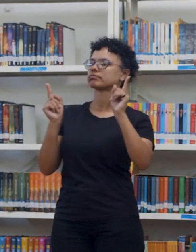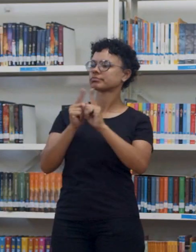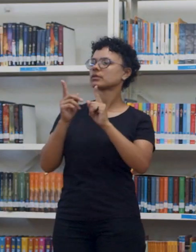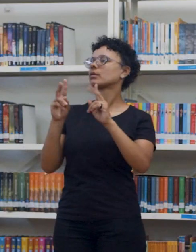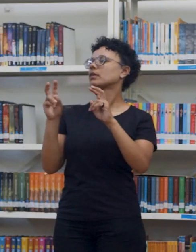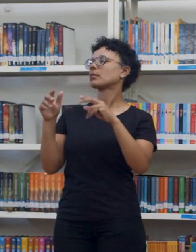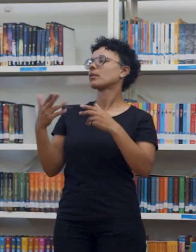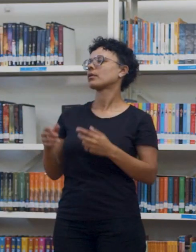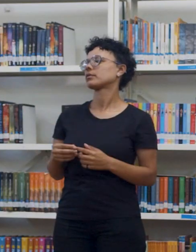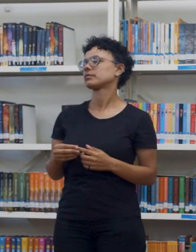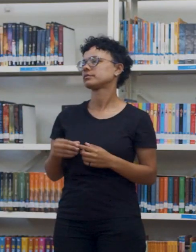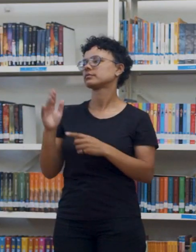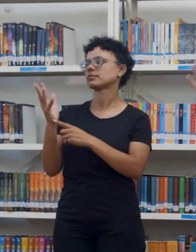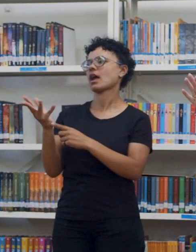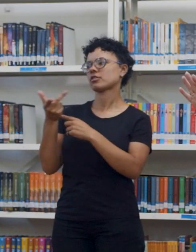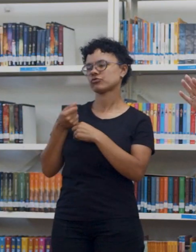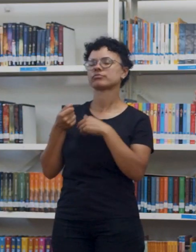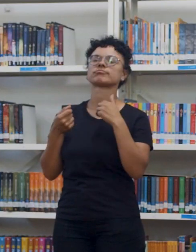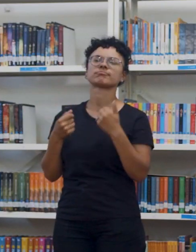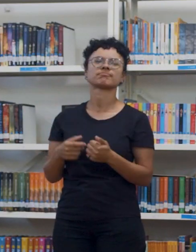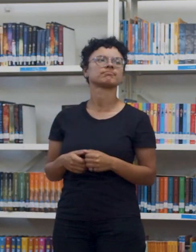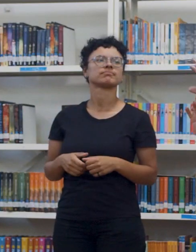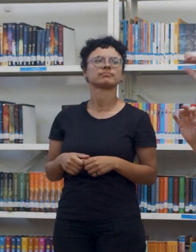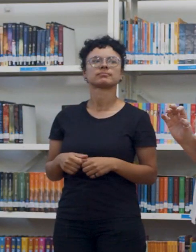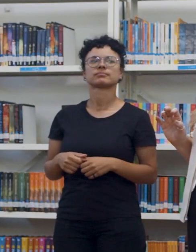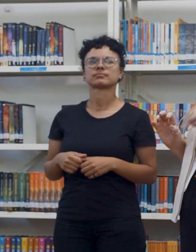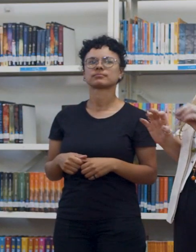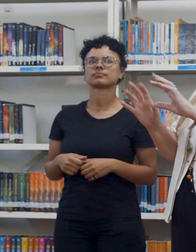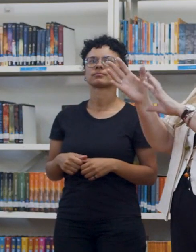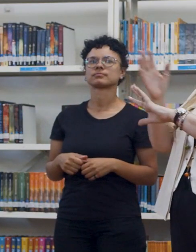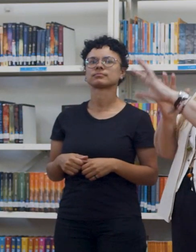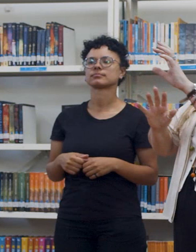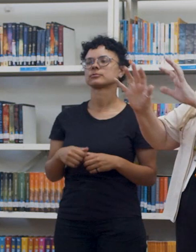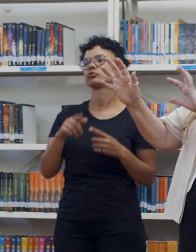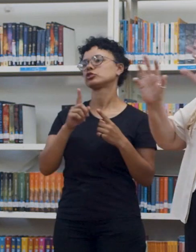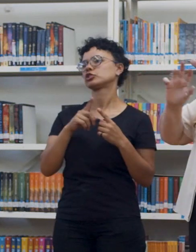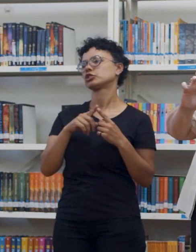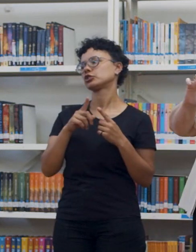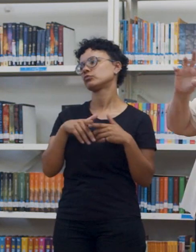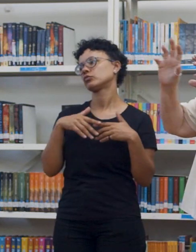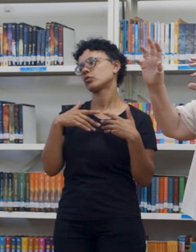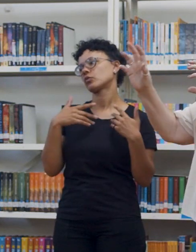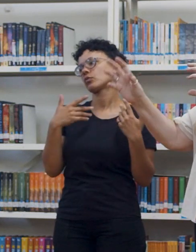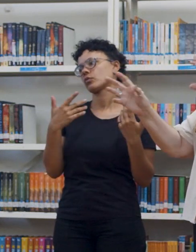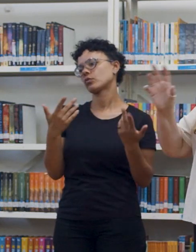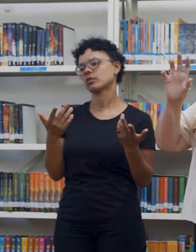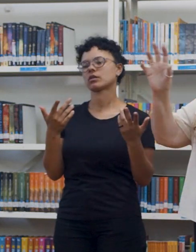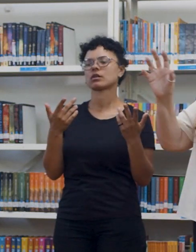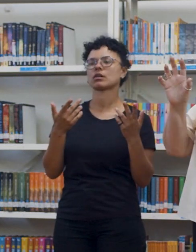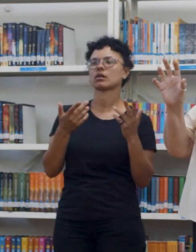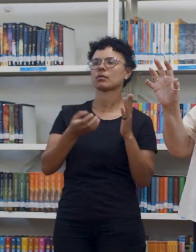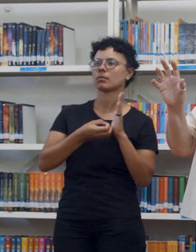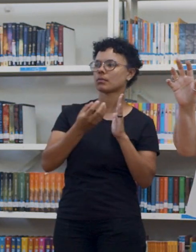mas qual vai ser o seu tema? Arte. Arte. Tá. E a abordagem, daí você vai ver se vai ser uma crônica, vai ser um conto.